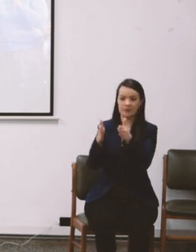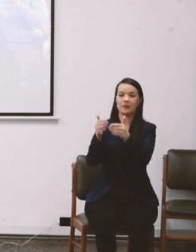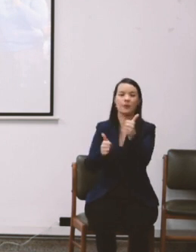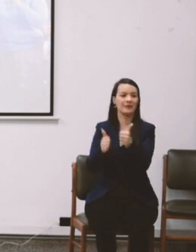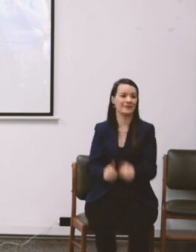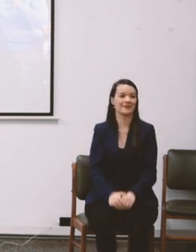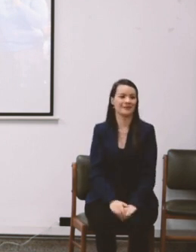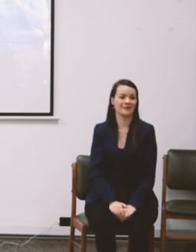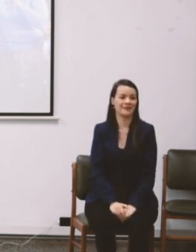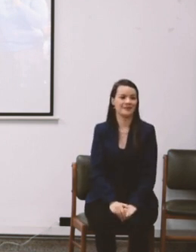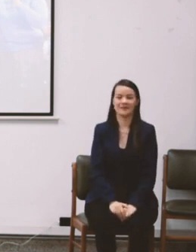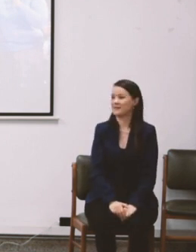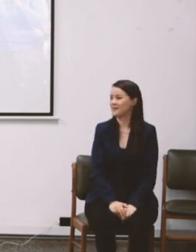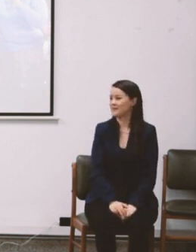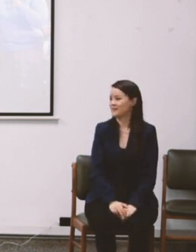O sea,